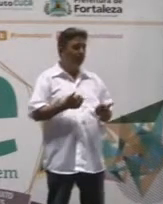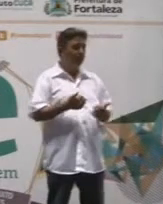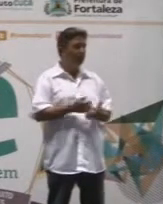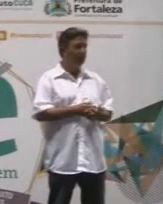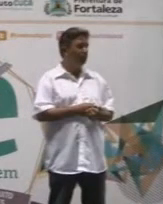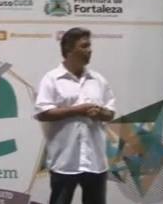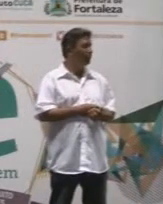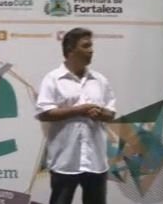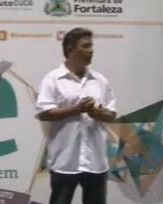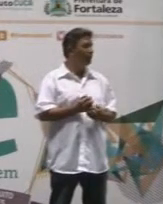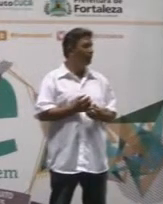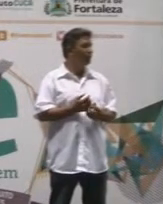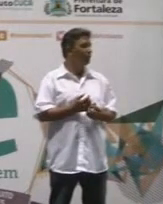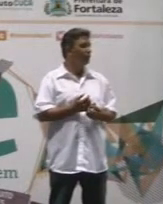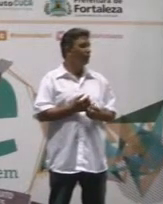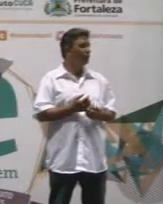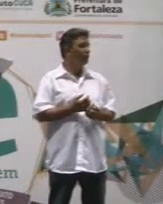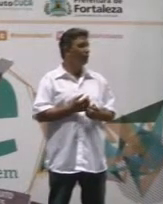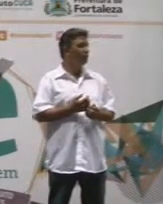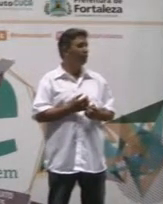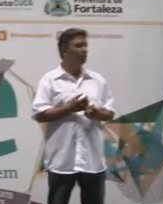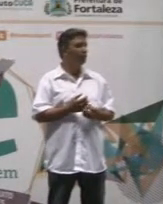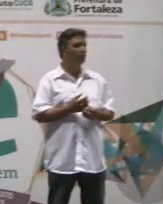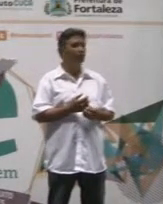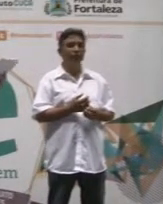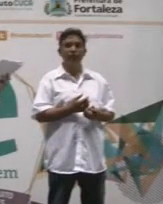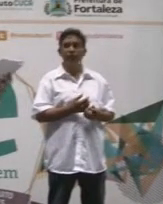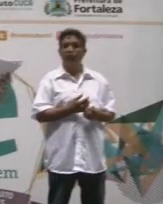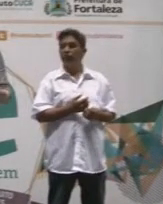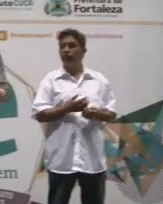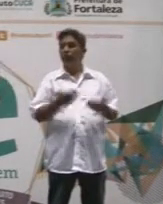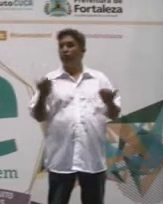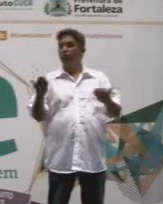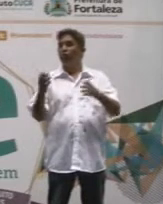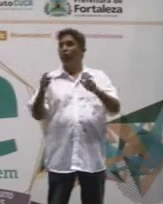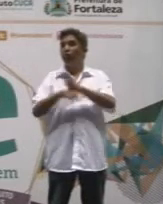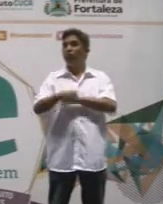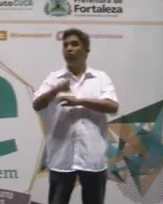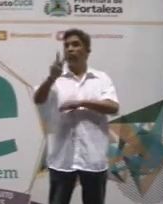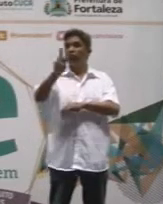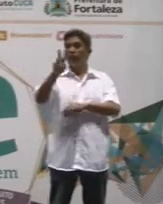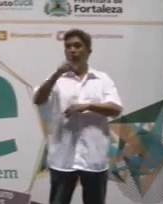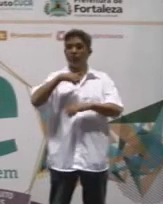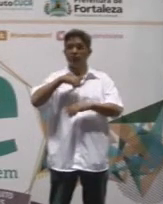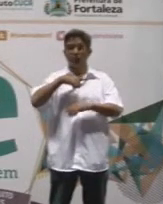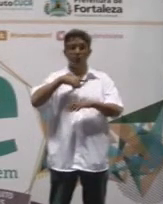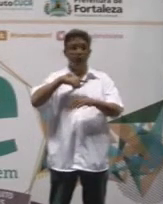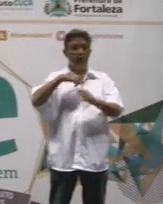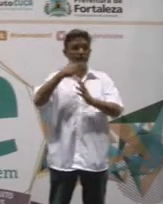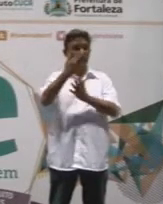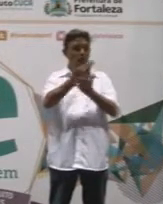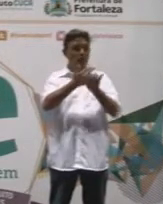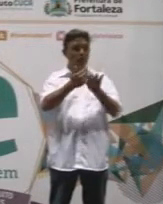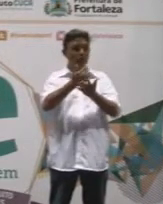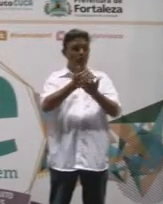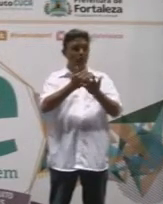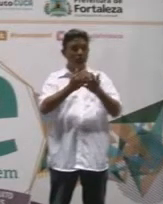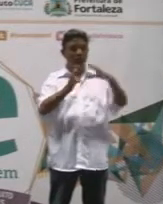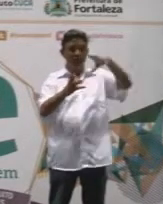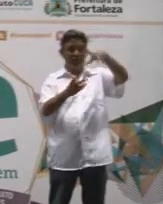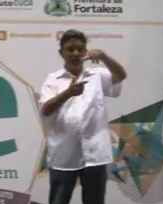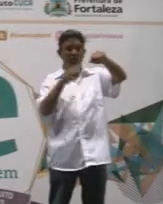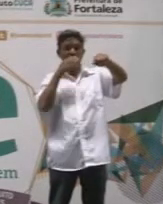bem, muito bem. Amigos, a questão 2 é sobre o gráfico que mostra a variação global da temperatura